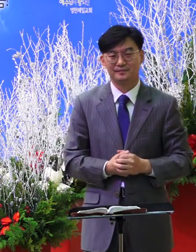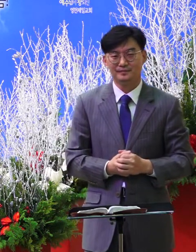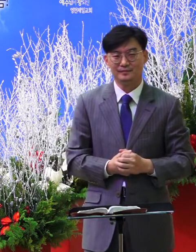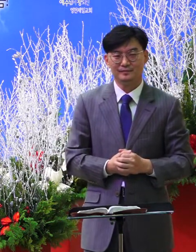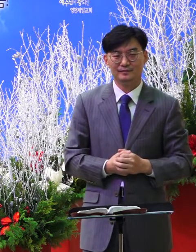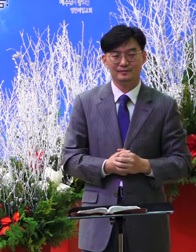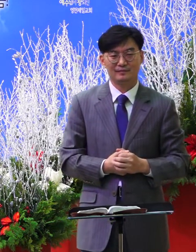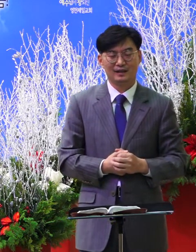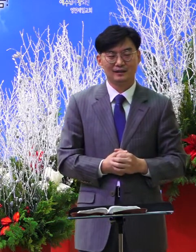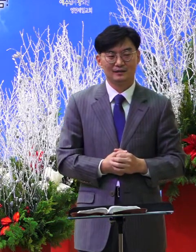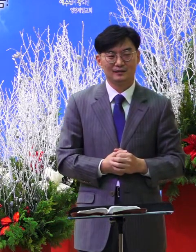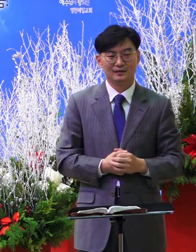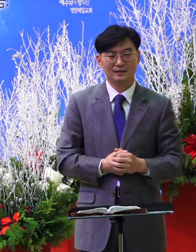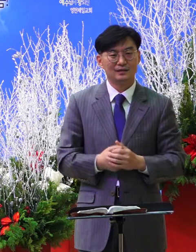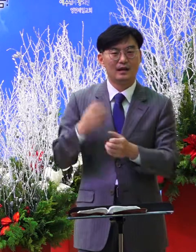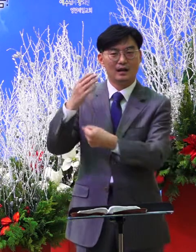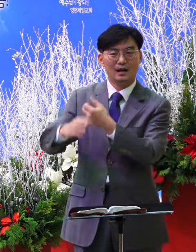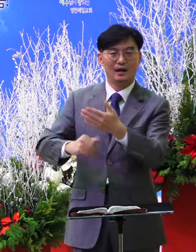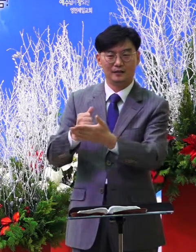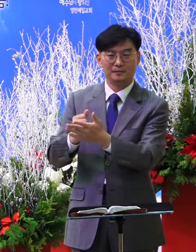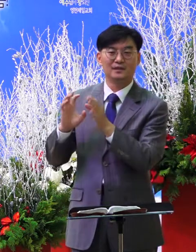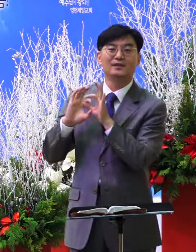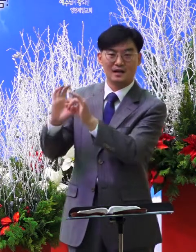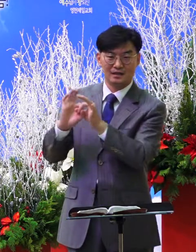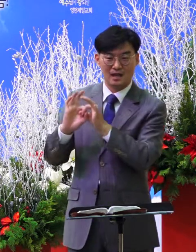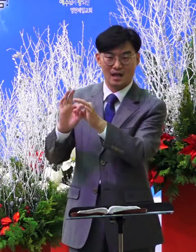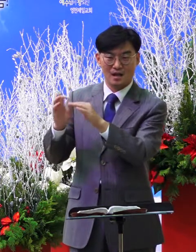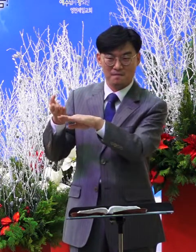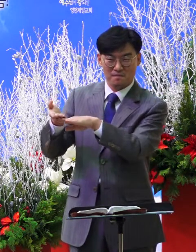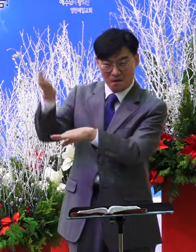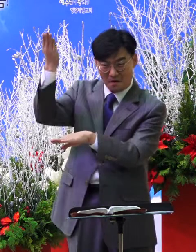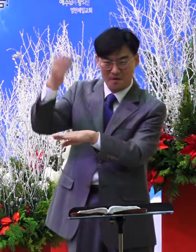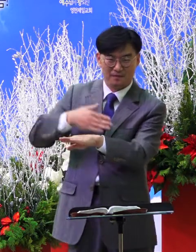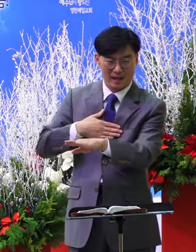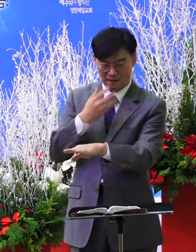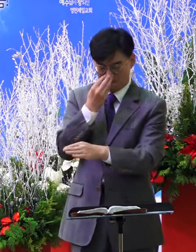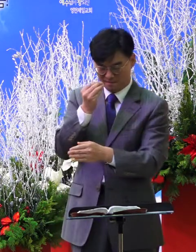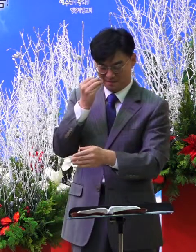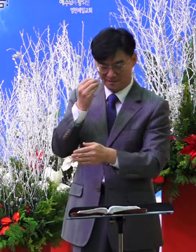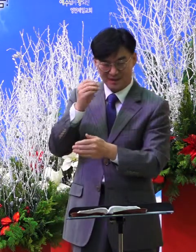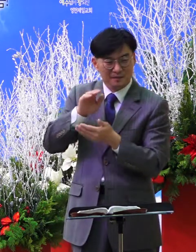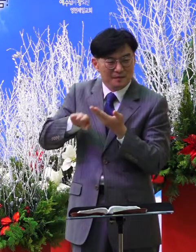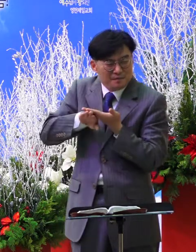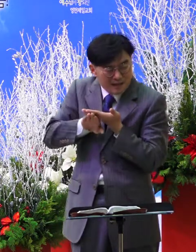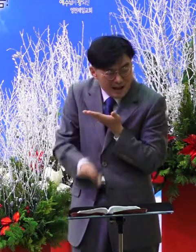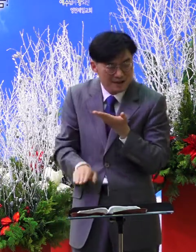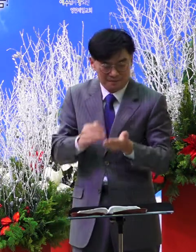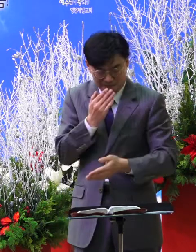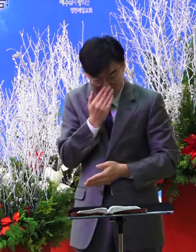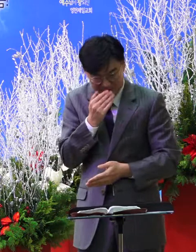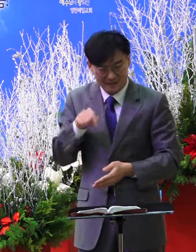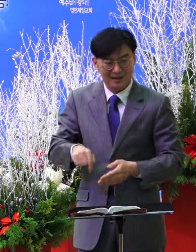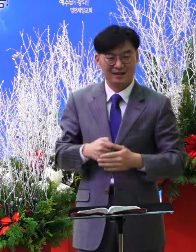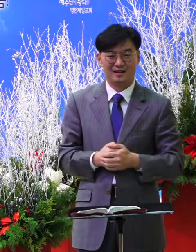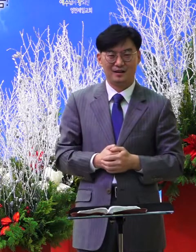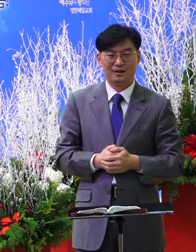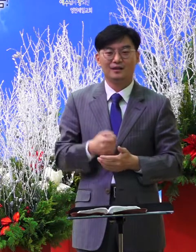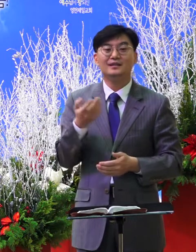또 감사합니다. 그게 감사한 이유는 우리가 그렇게 아무것도 아닌 존재임에도 불구하고